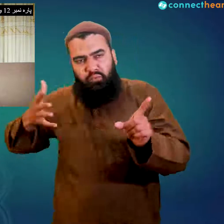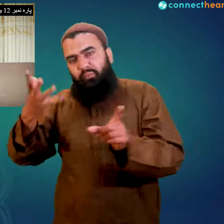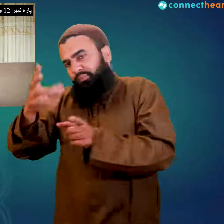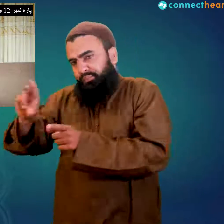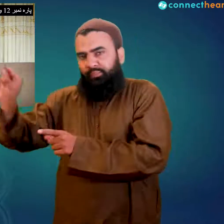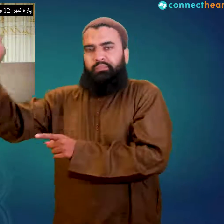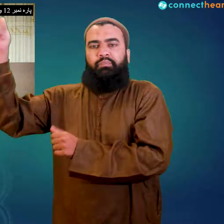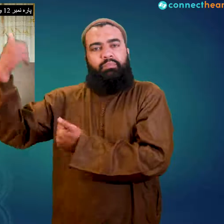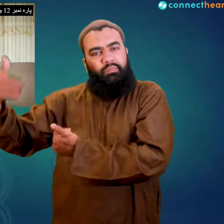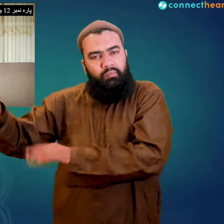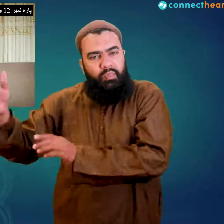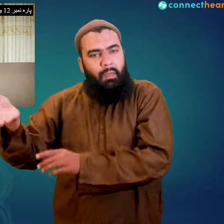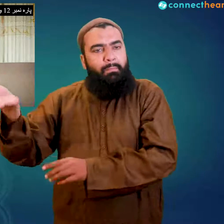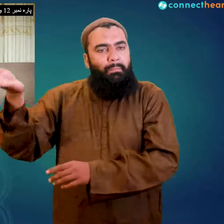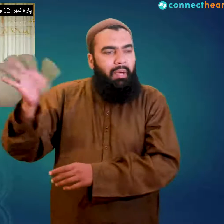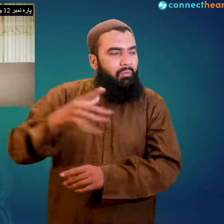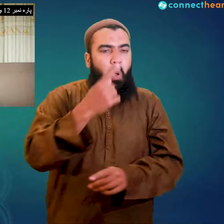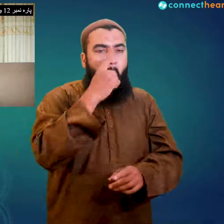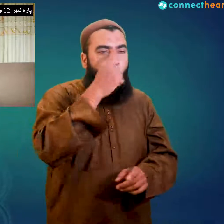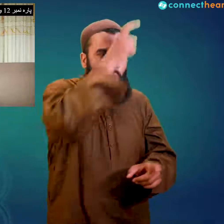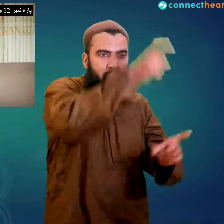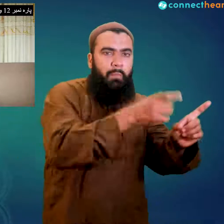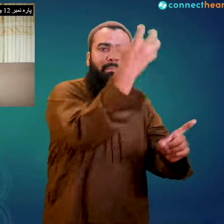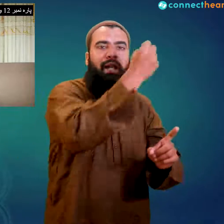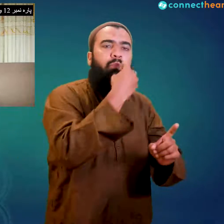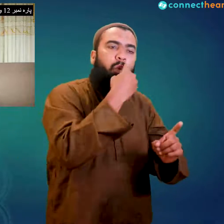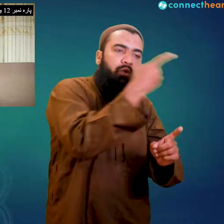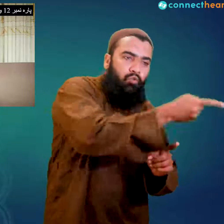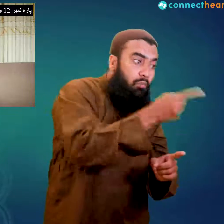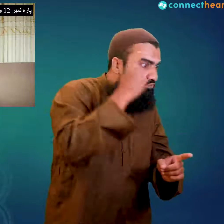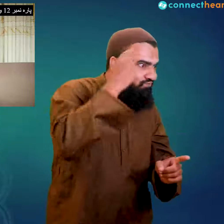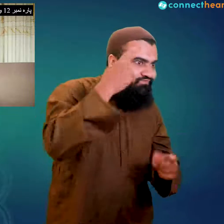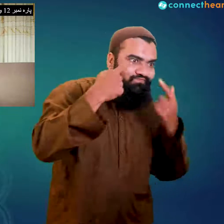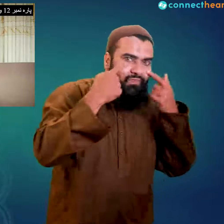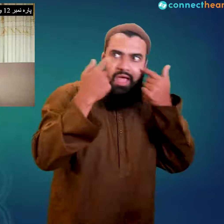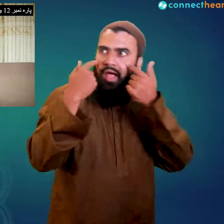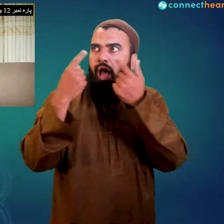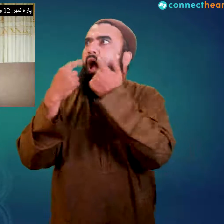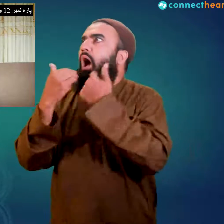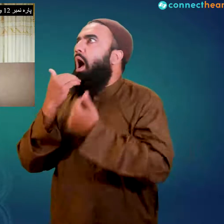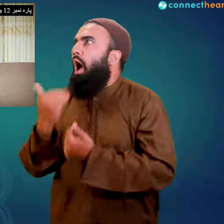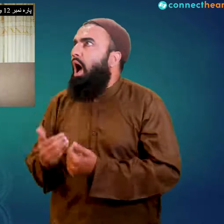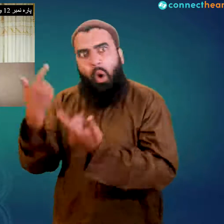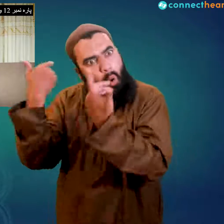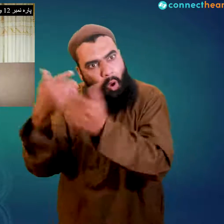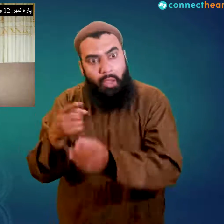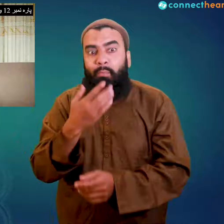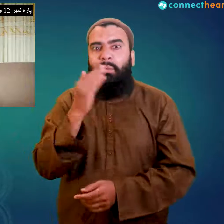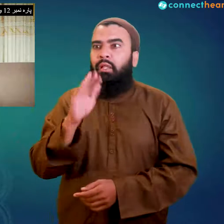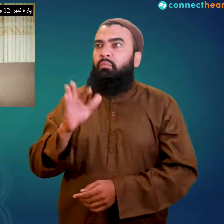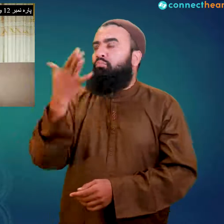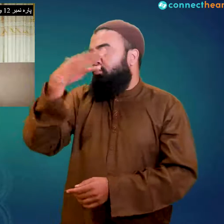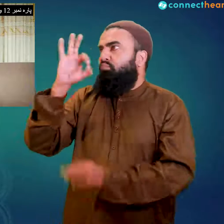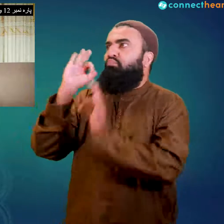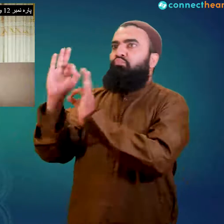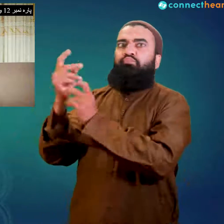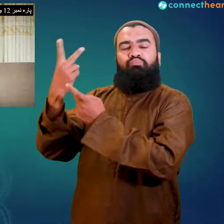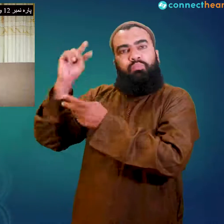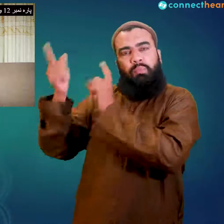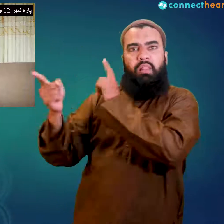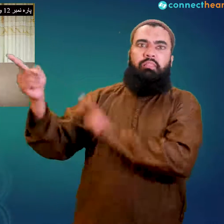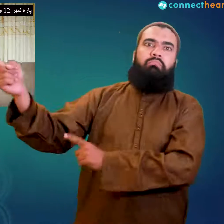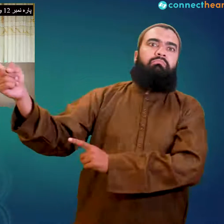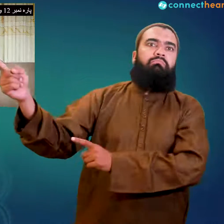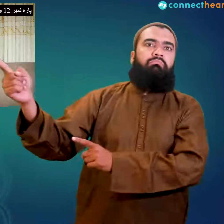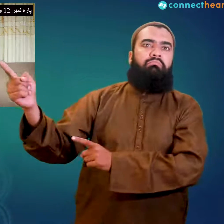لگا تو اس کو یوسف علیہ السلام نے کہا کہ تم بادشاہ کے سامنے میرا ذکر کر دینا کہ میں بے گناہ